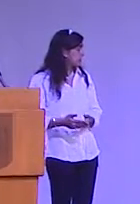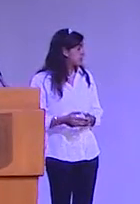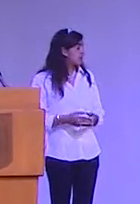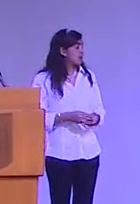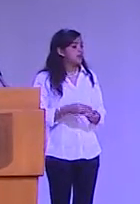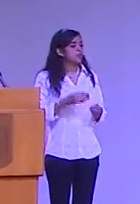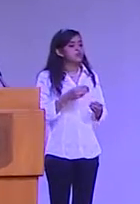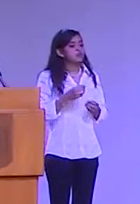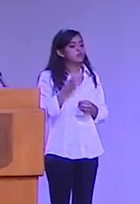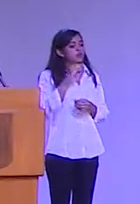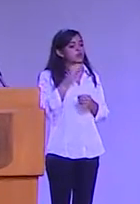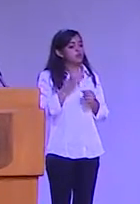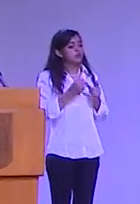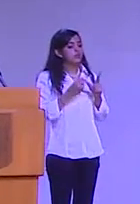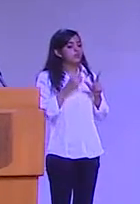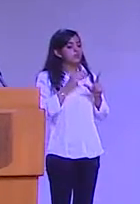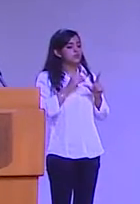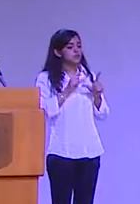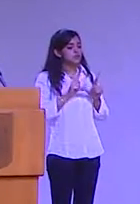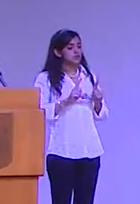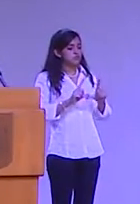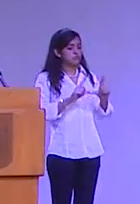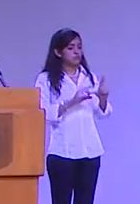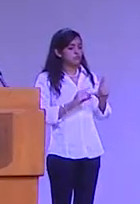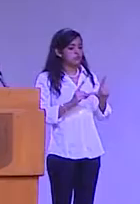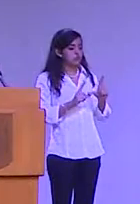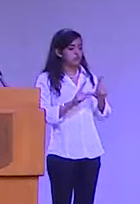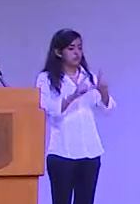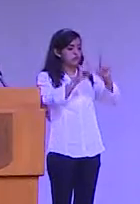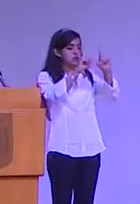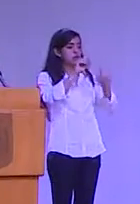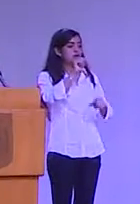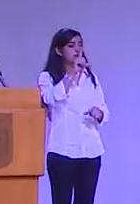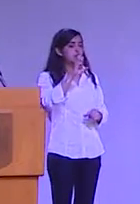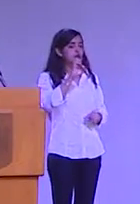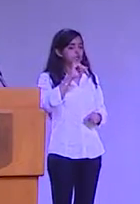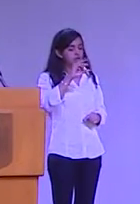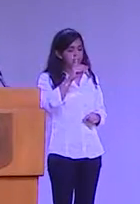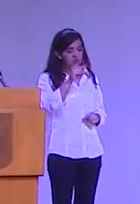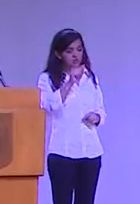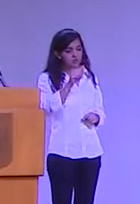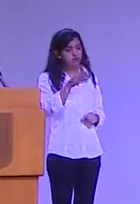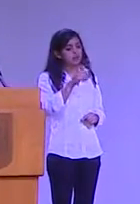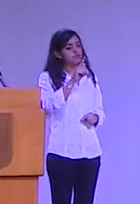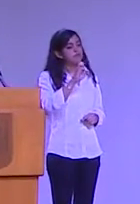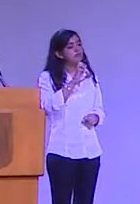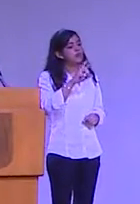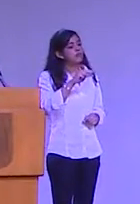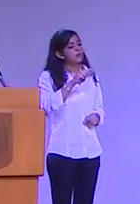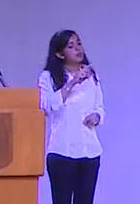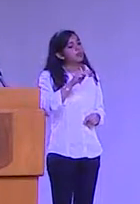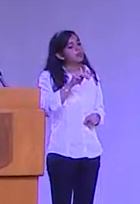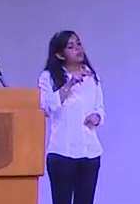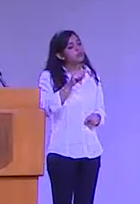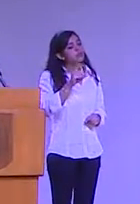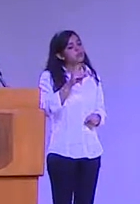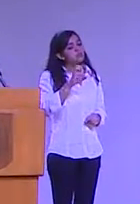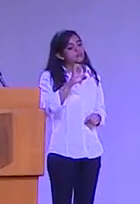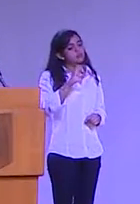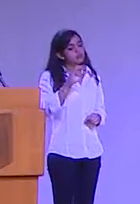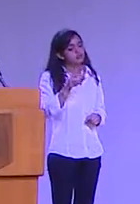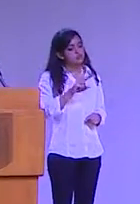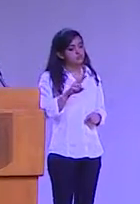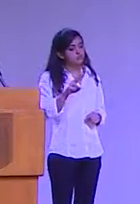Fernández, profesora de la maestría en discapacidad e inclusión social y de la carrera de terapia ocupacional de la Universidad Nacional de